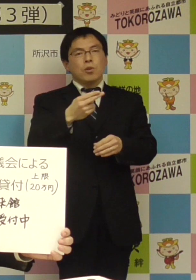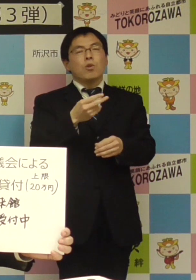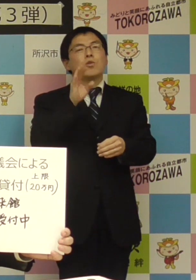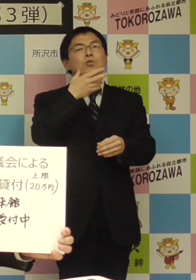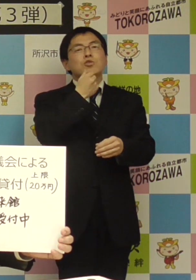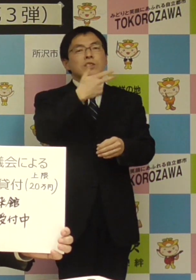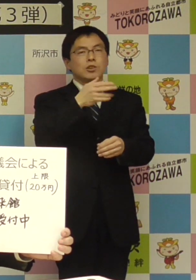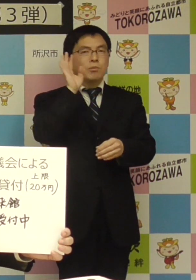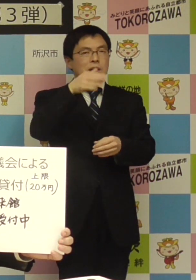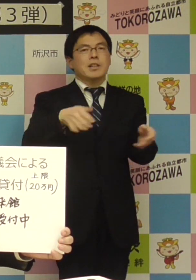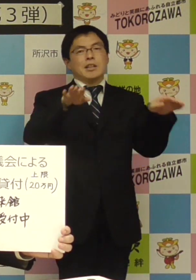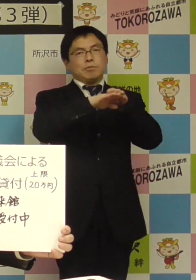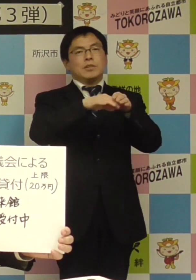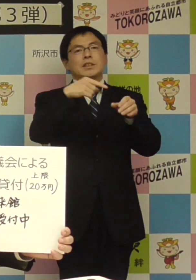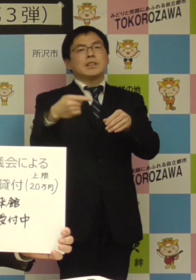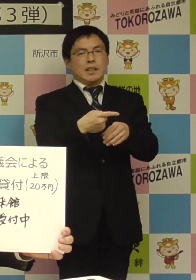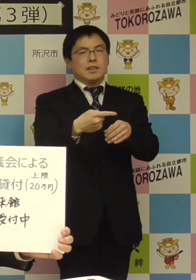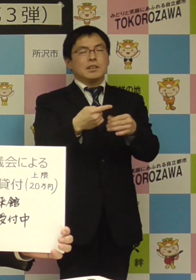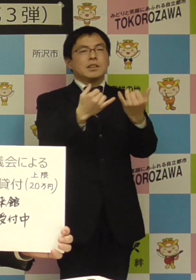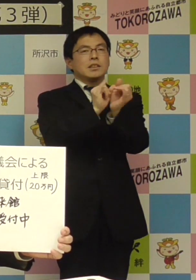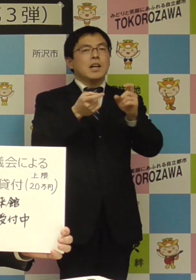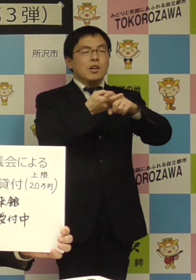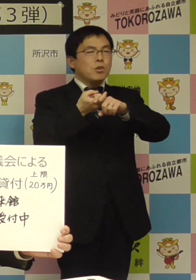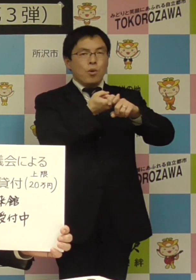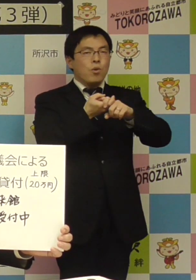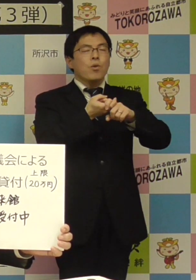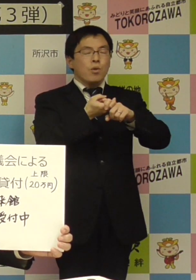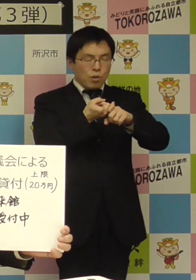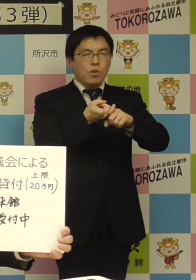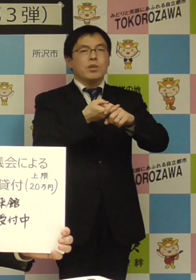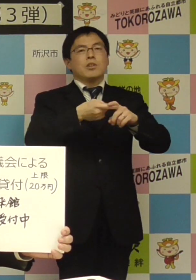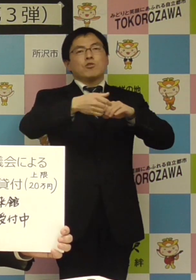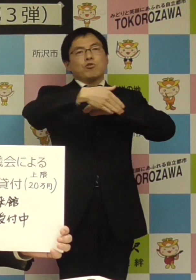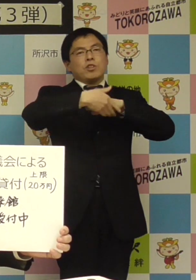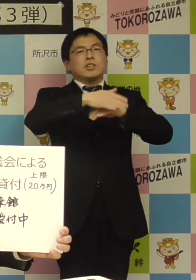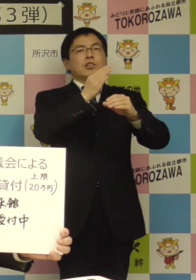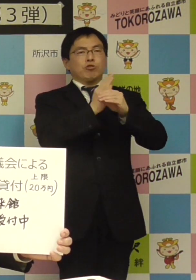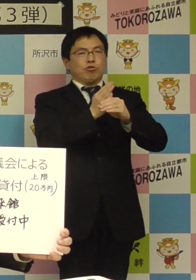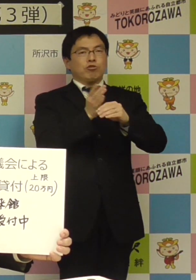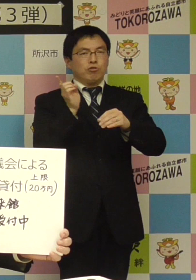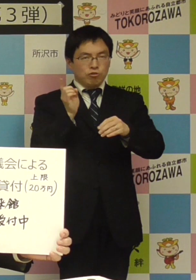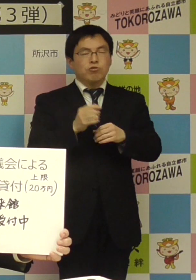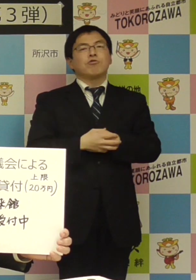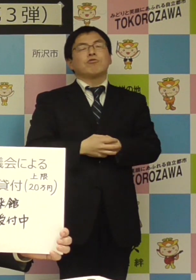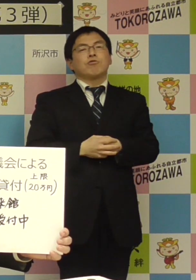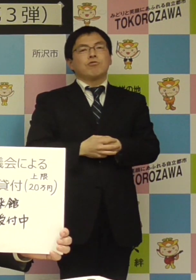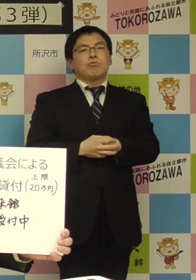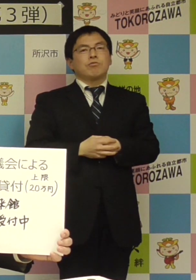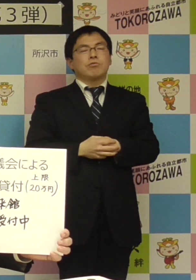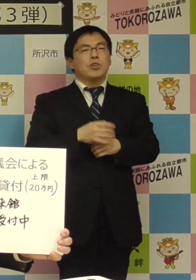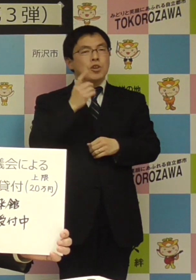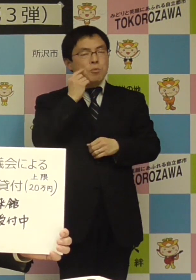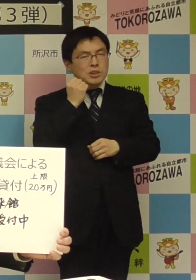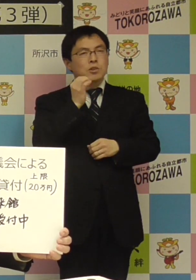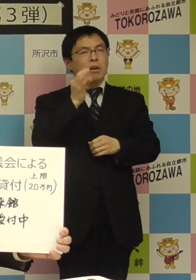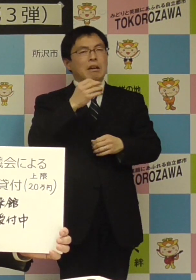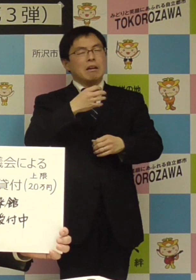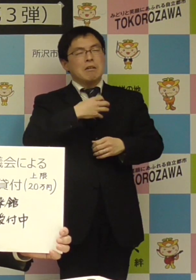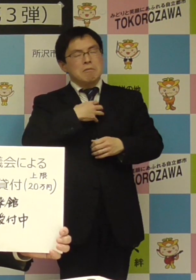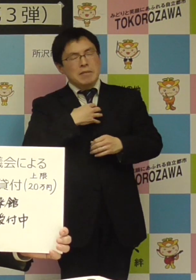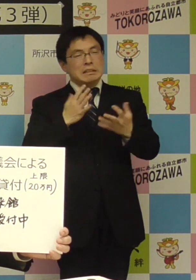来館の1階社会福祉協議会にて受け付けております。もし必要な場合